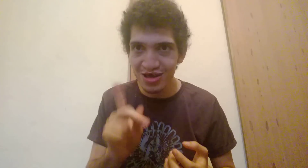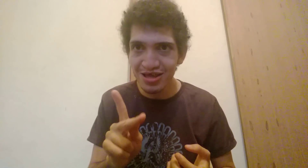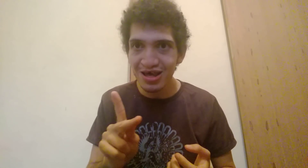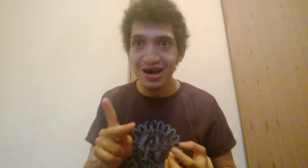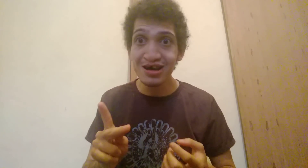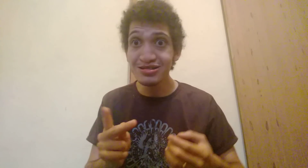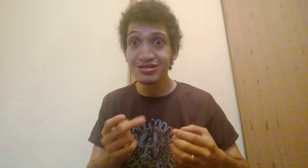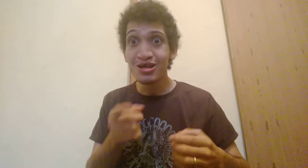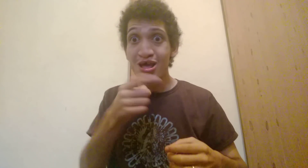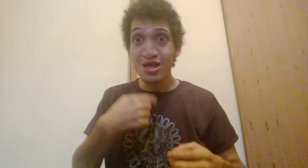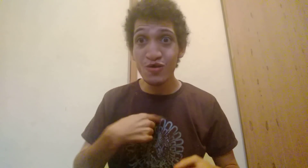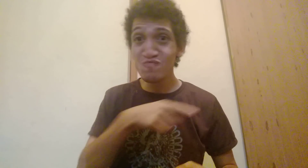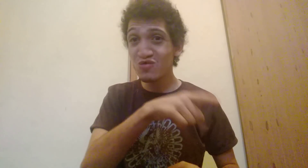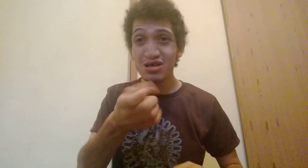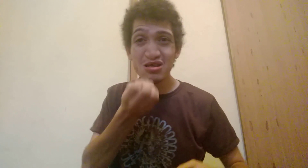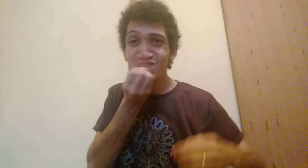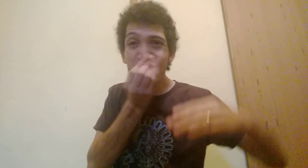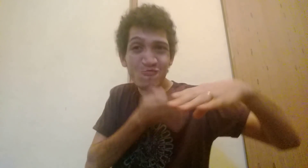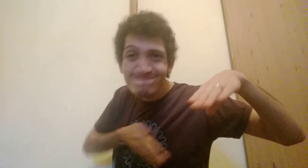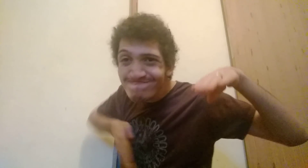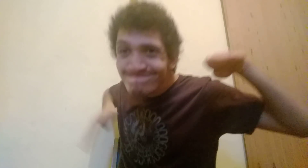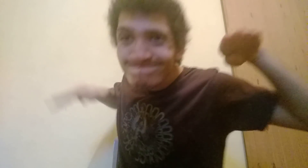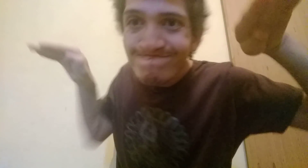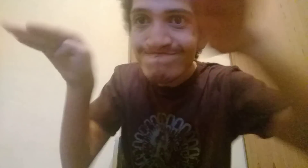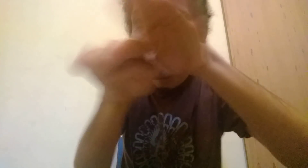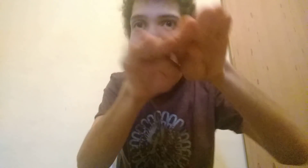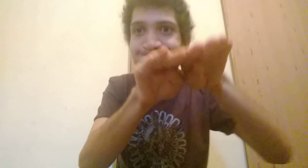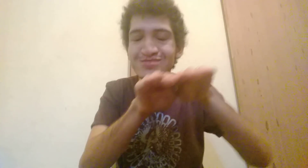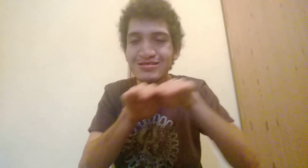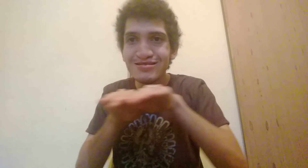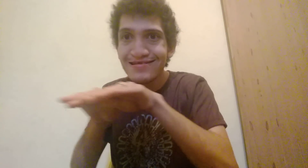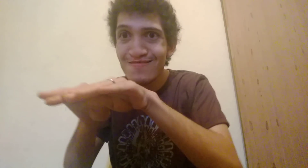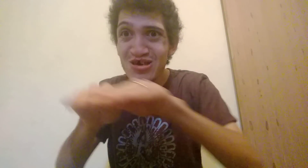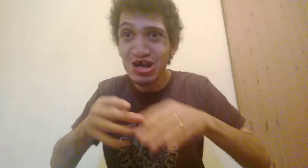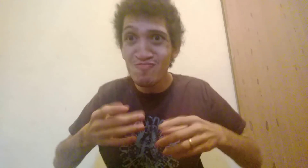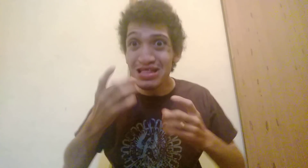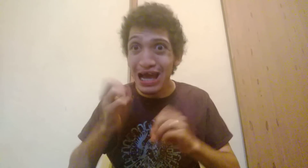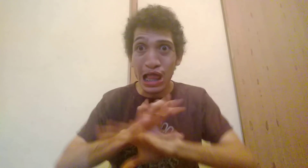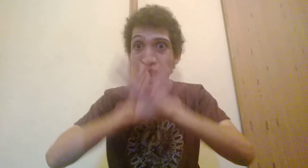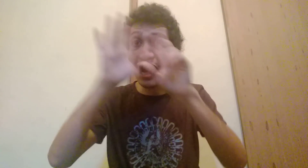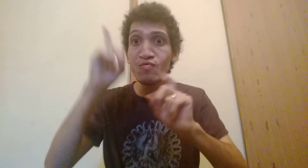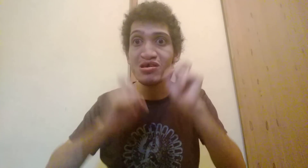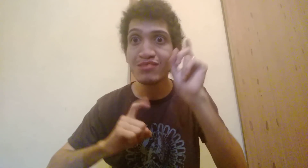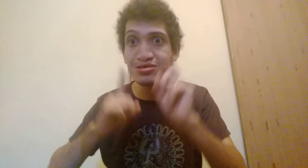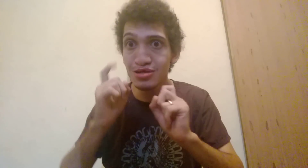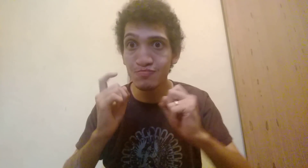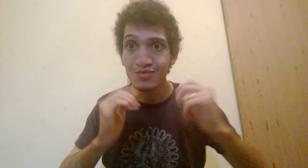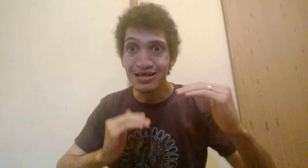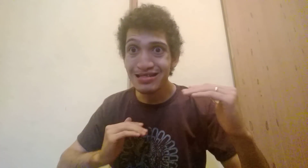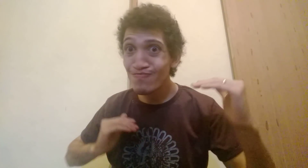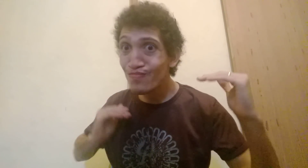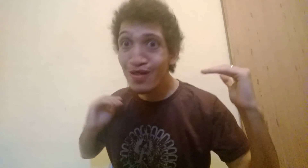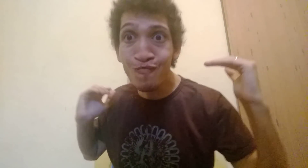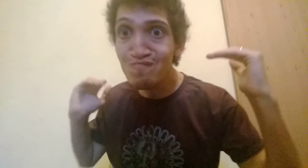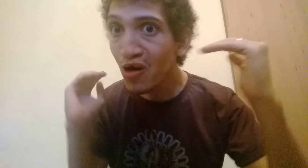Ok? Assim, eu e vocês vão deixando bem claro a expressão. Que é tão bom